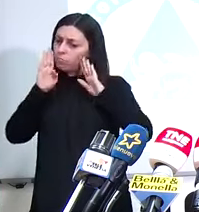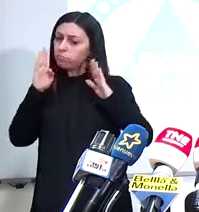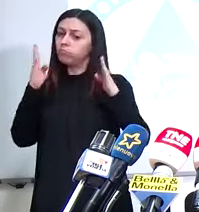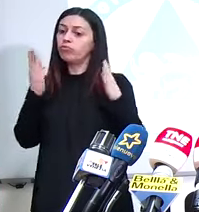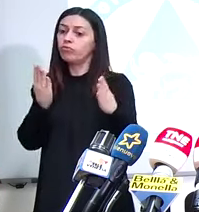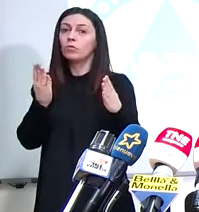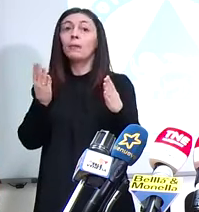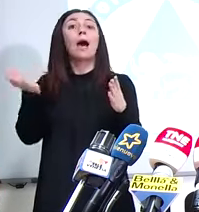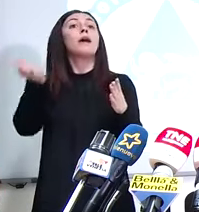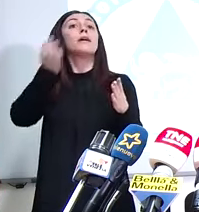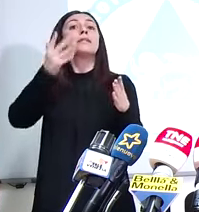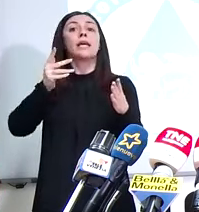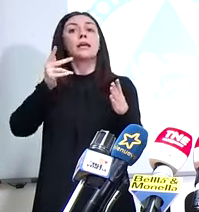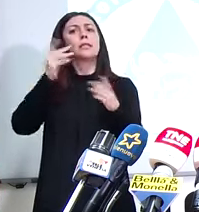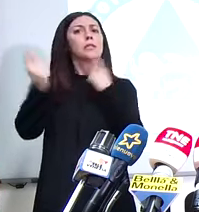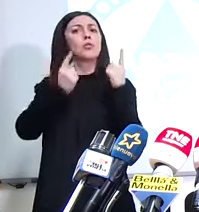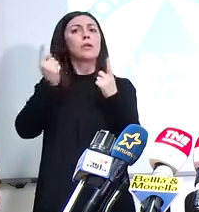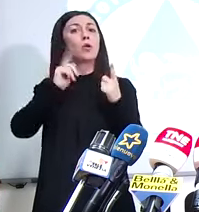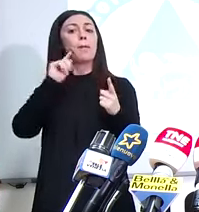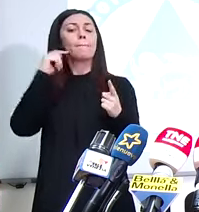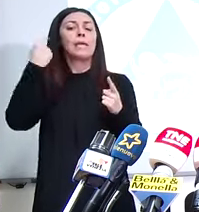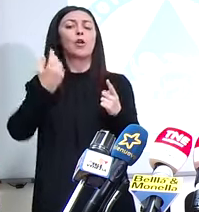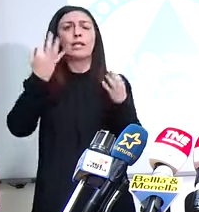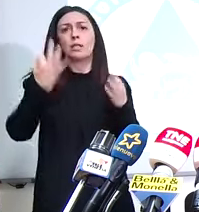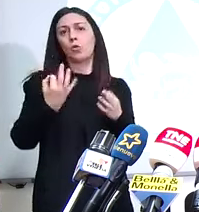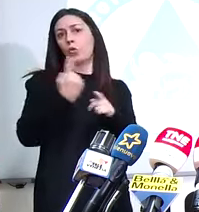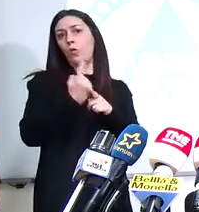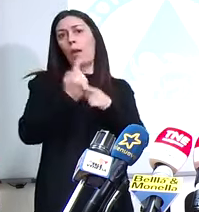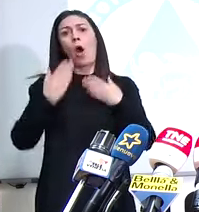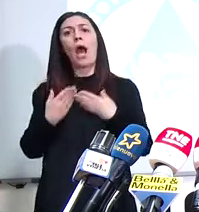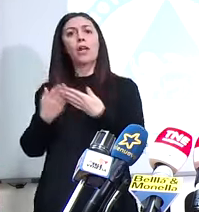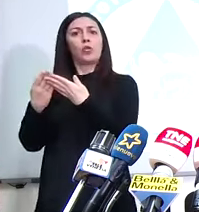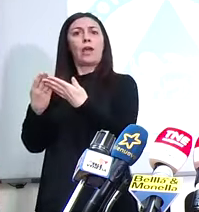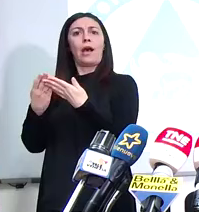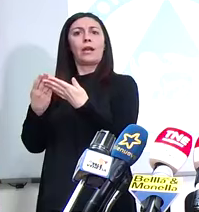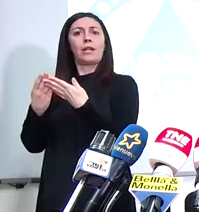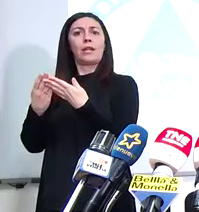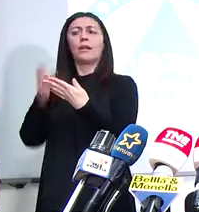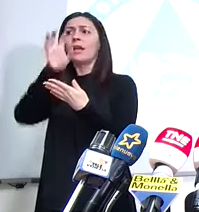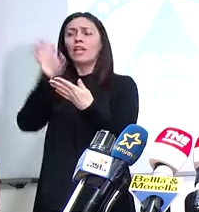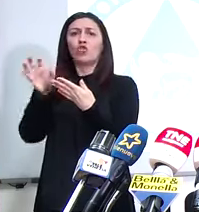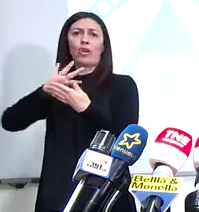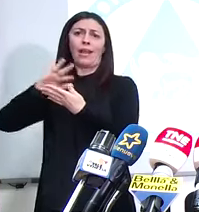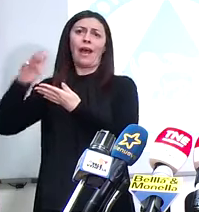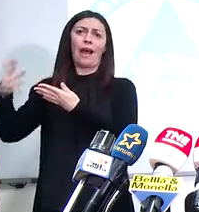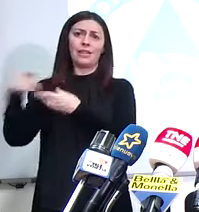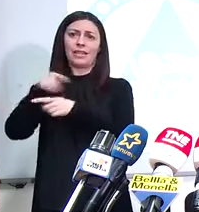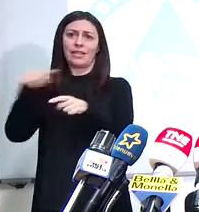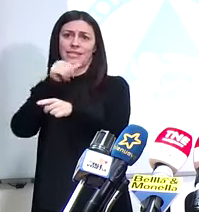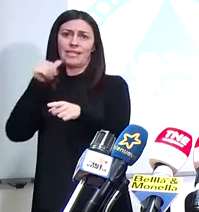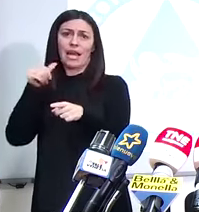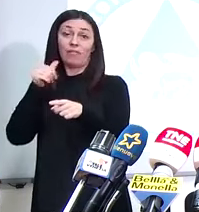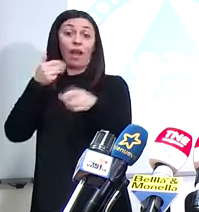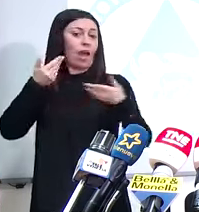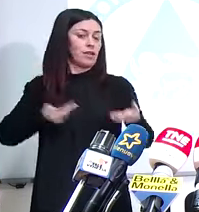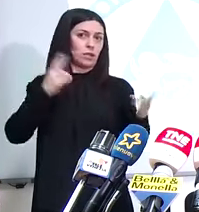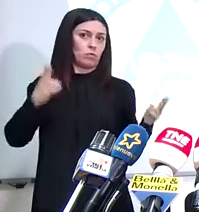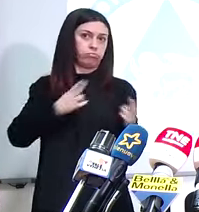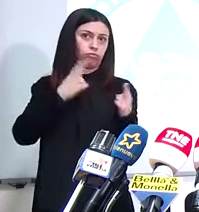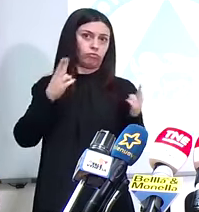dare insomma cioè pensavo al tema della solidarietà sia fondamentale questa fase non ce la facciamo perché siamo tirati e